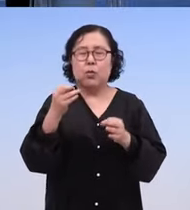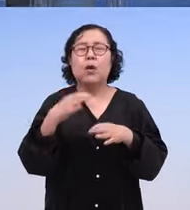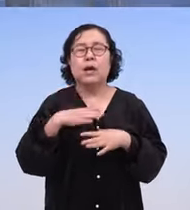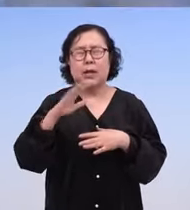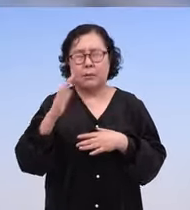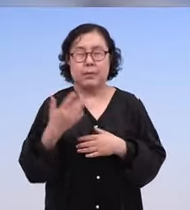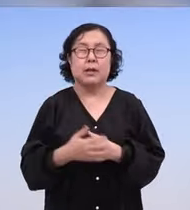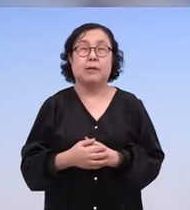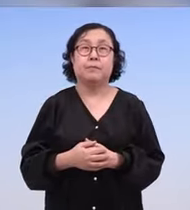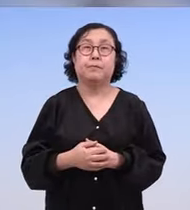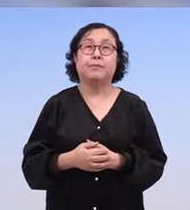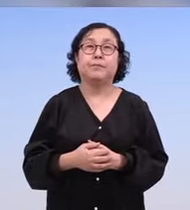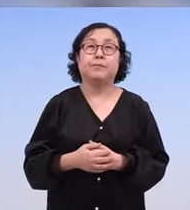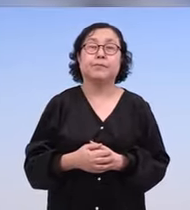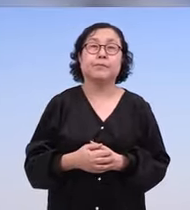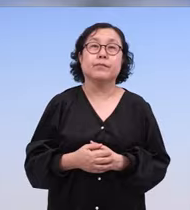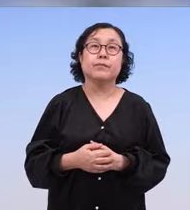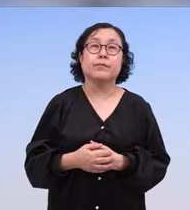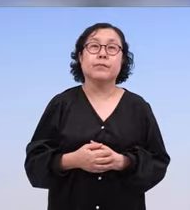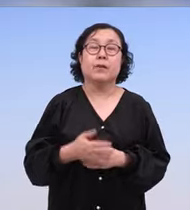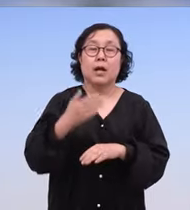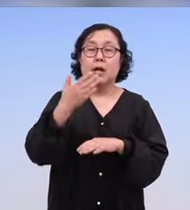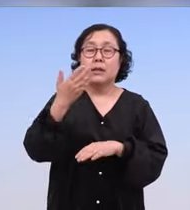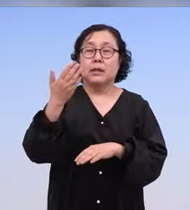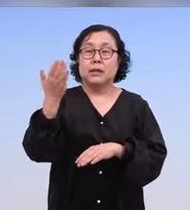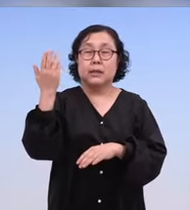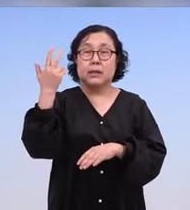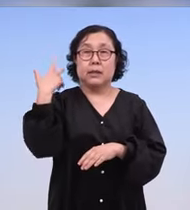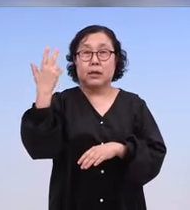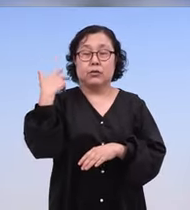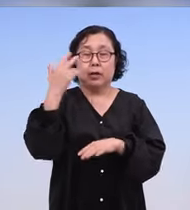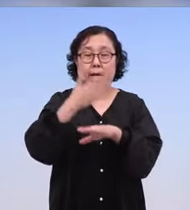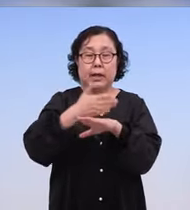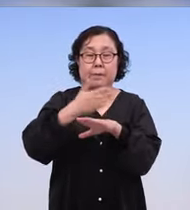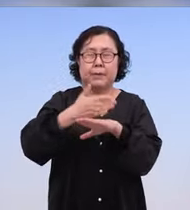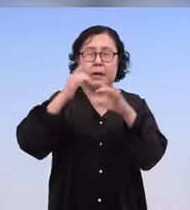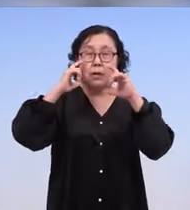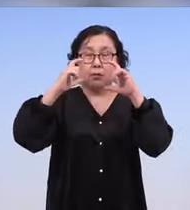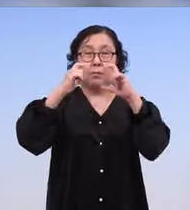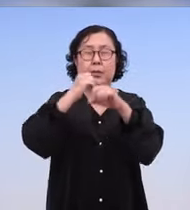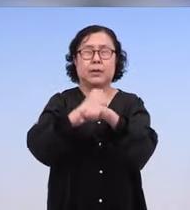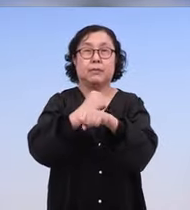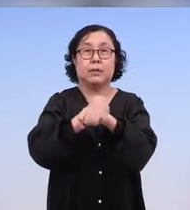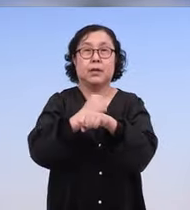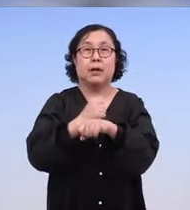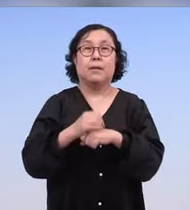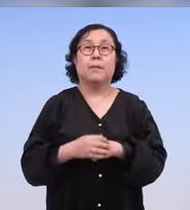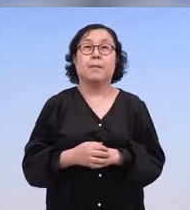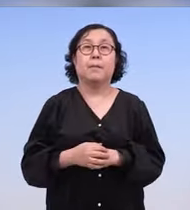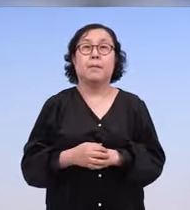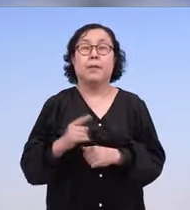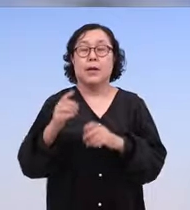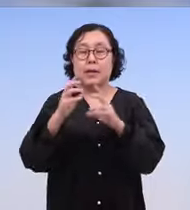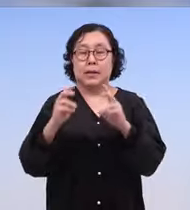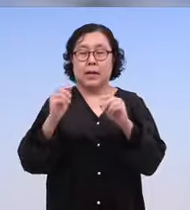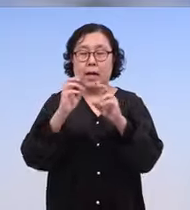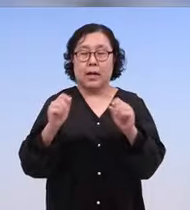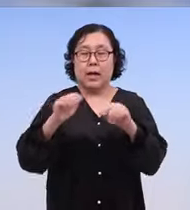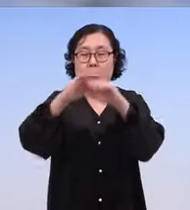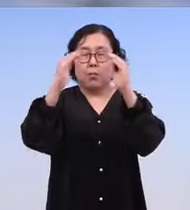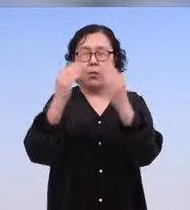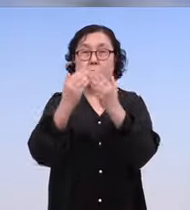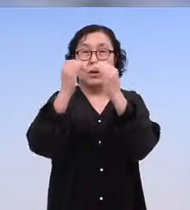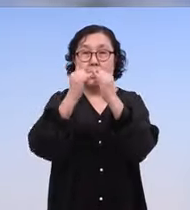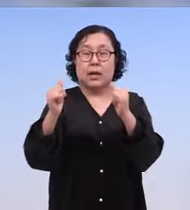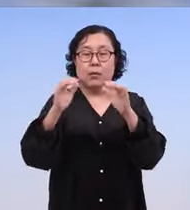것입니다. 지난주 제가 감사를 선포하지 않았습니까? 이런 생각하신 분 계세요? 이 땅의